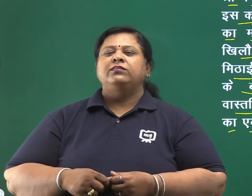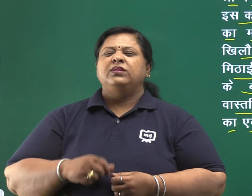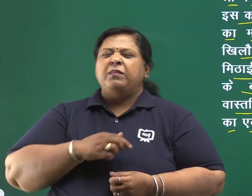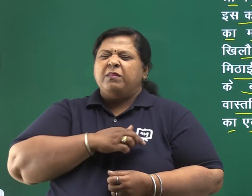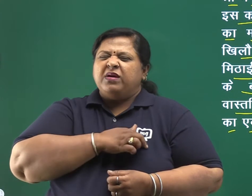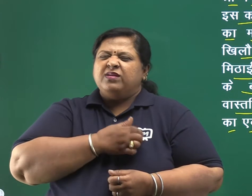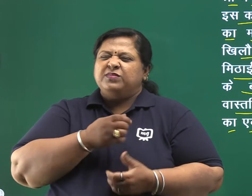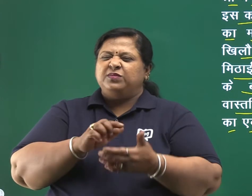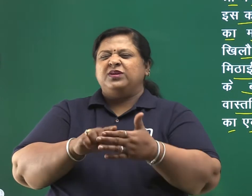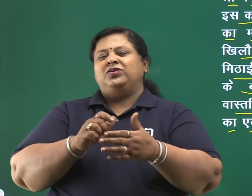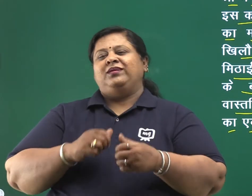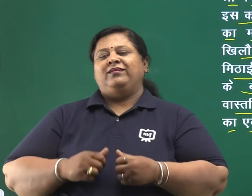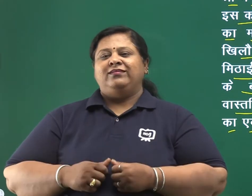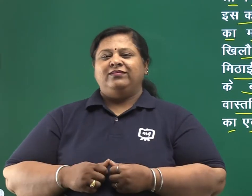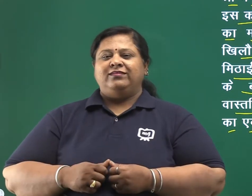मर्म स्पर्शी